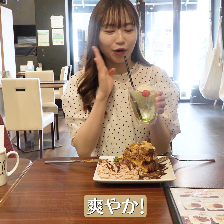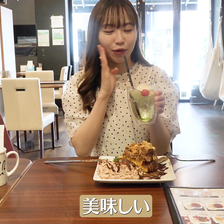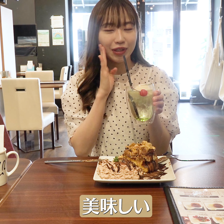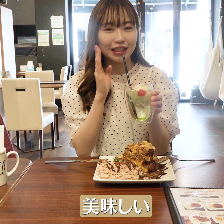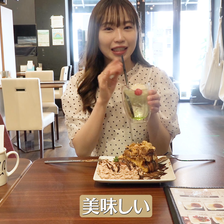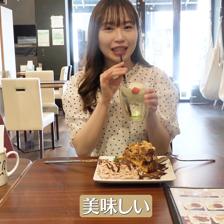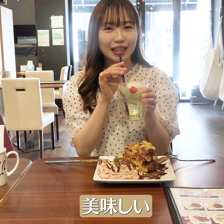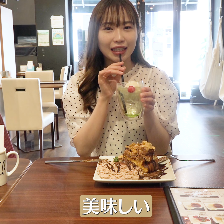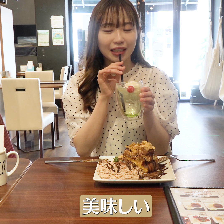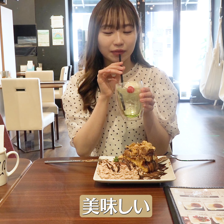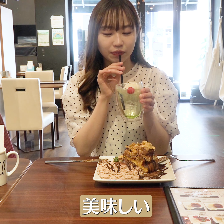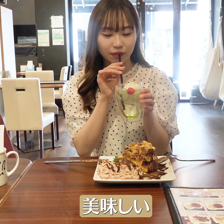美味しい。